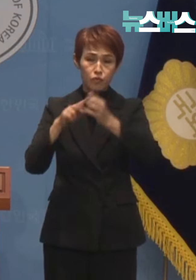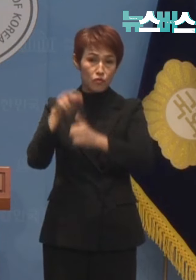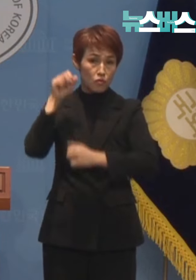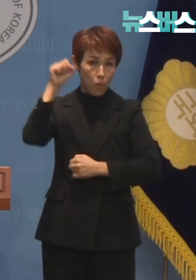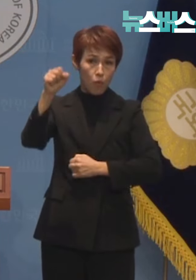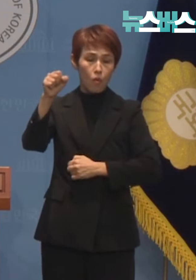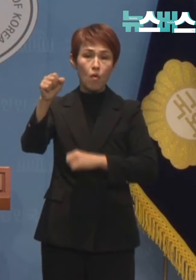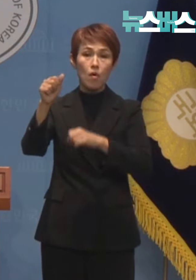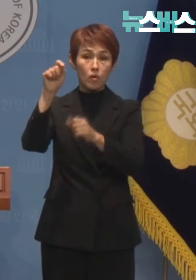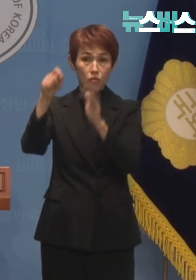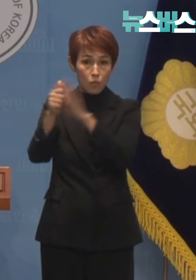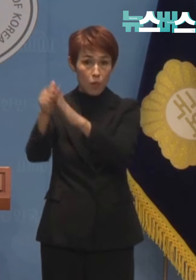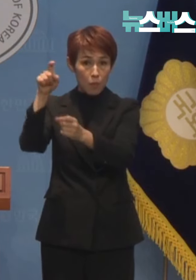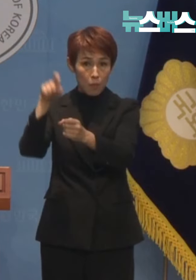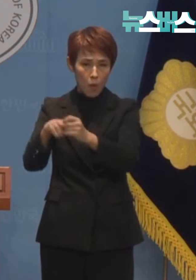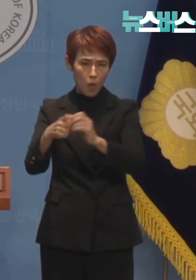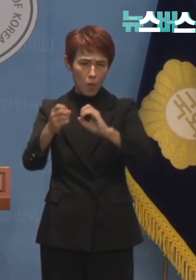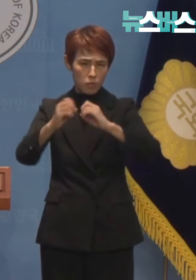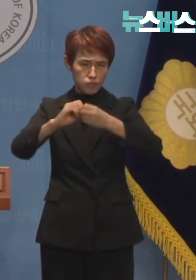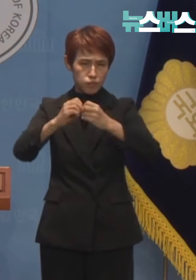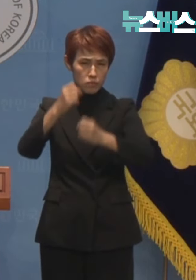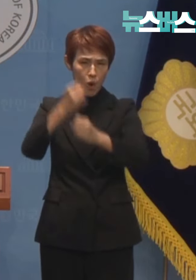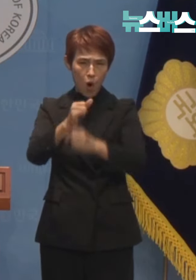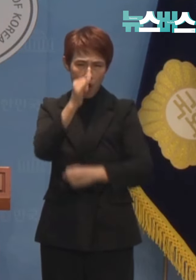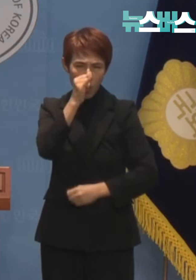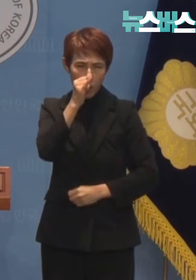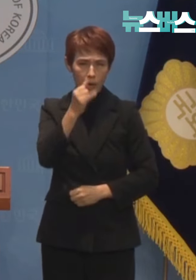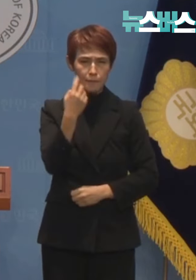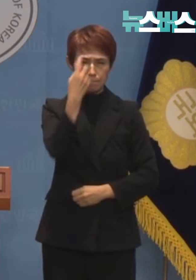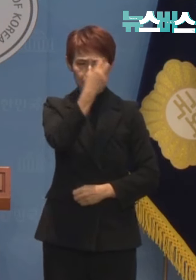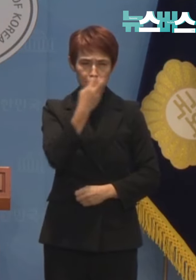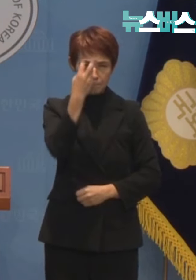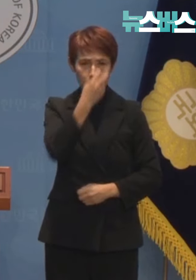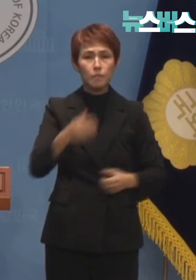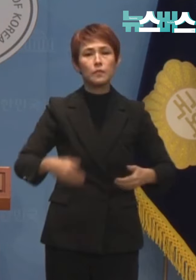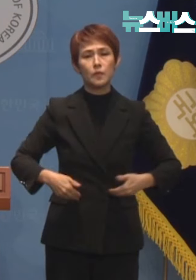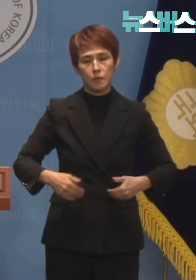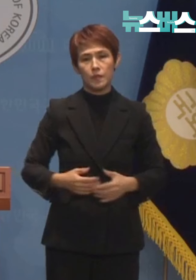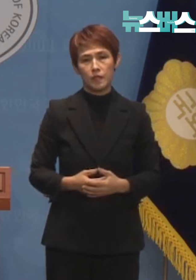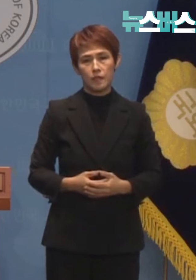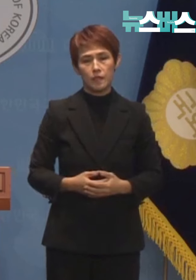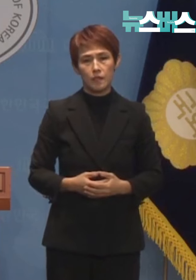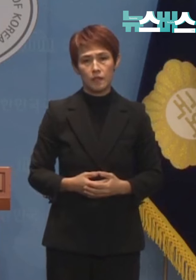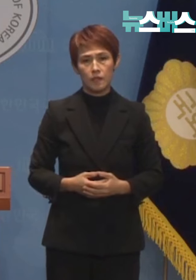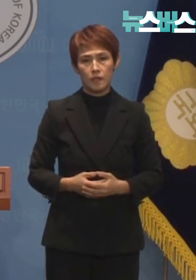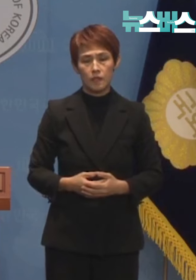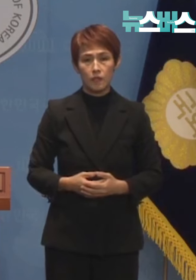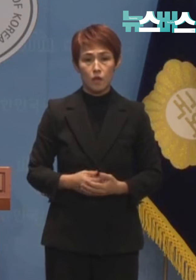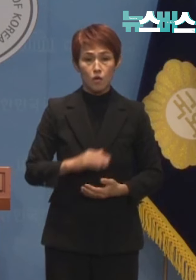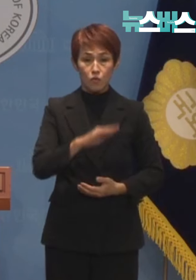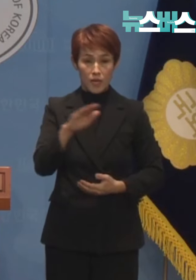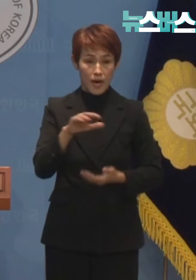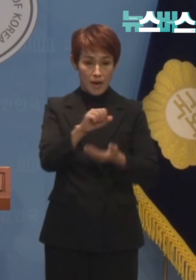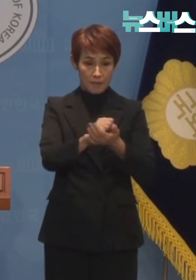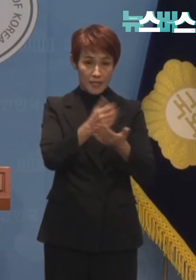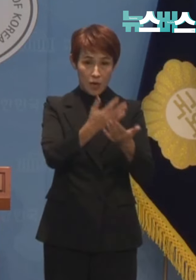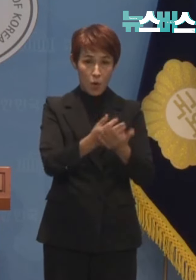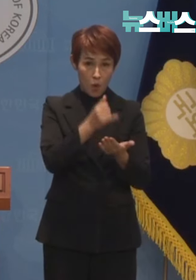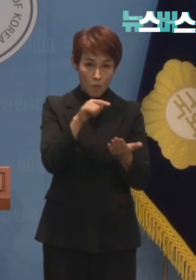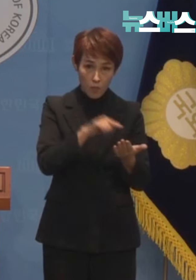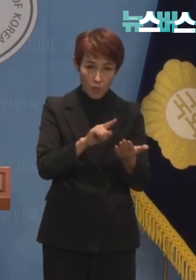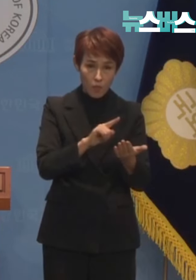여론조사가 보고된 것인지 사실관계에 대한 수사가 필요합니다. 이번에 저희가 확보한 자료에